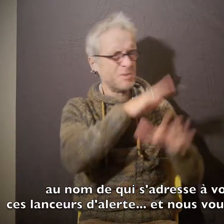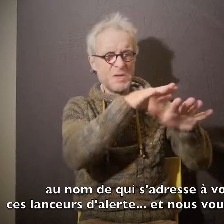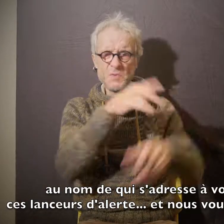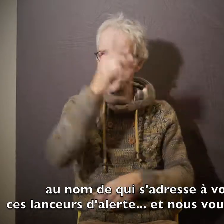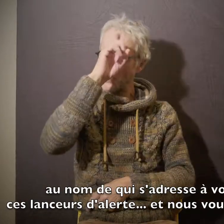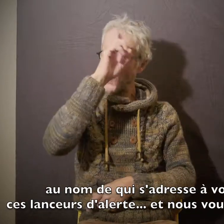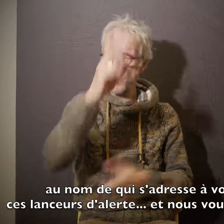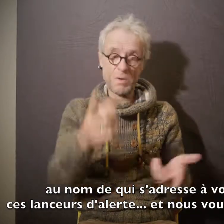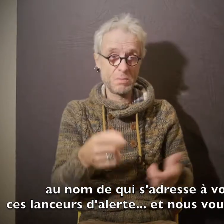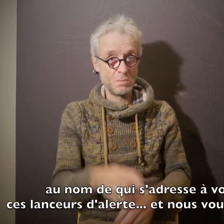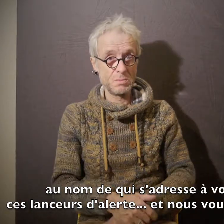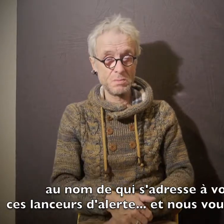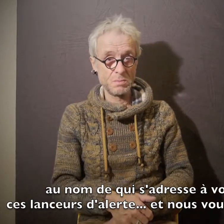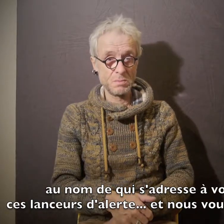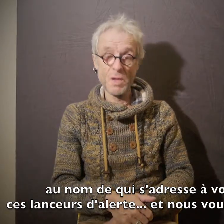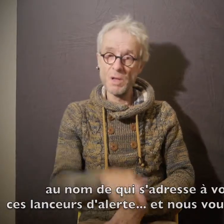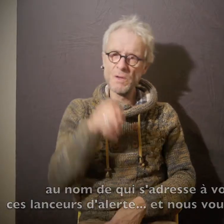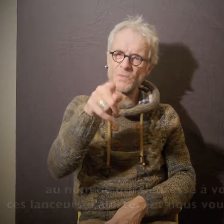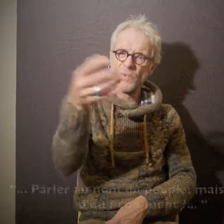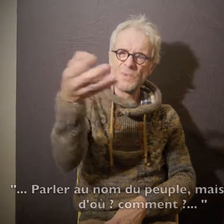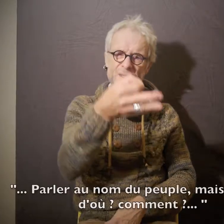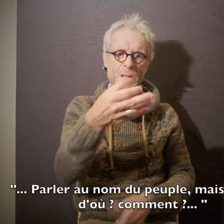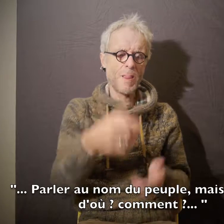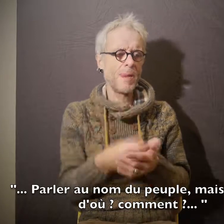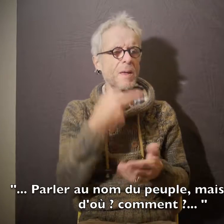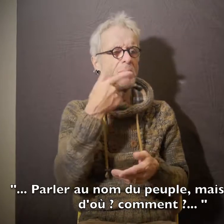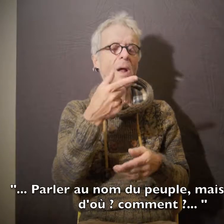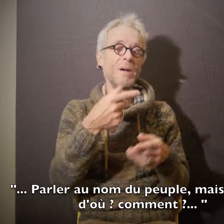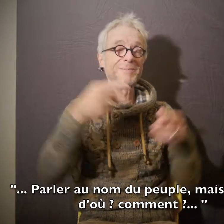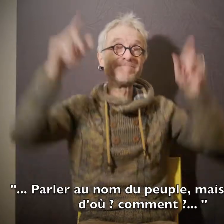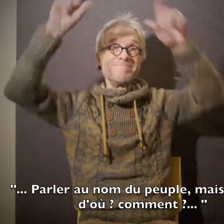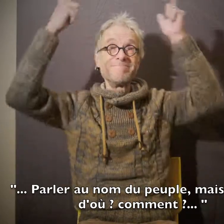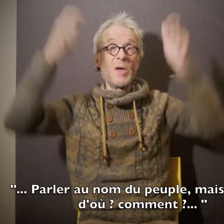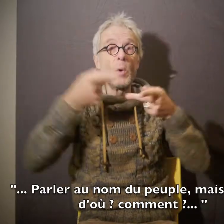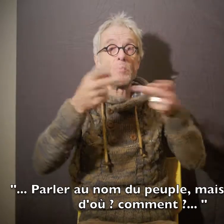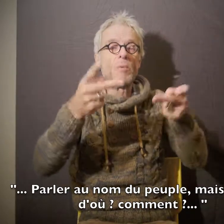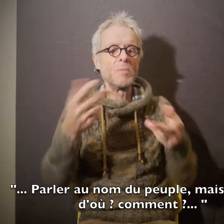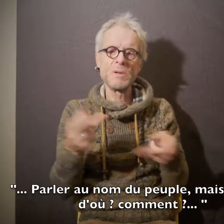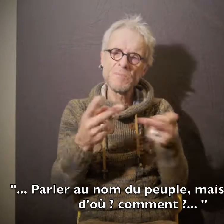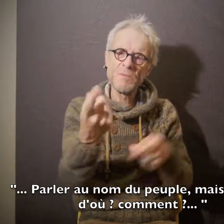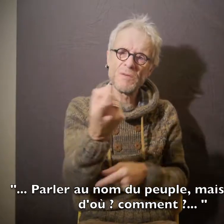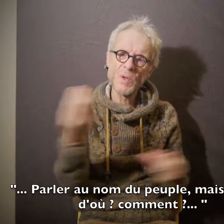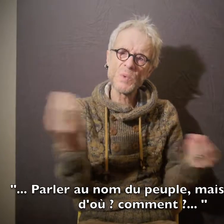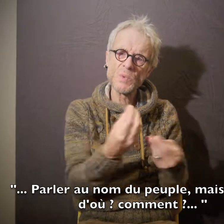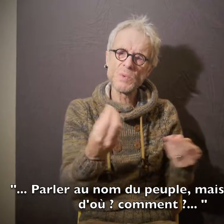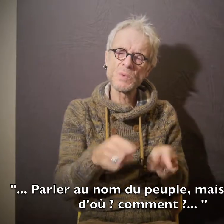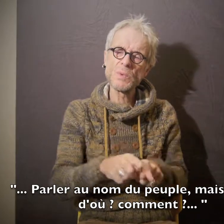lanceurs d'alerte, et nous vous citons. Parlez au nom du peuple, mais lequel? D'où? Comment?